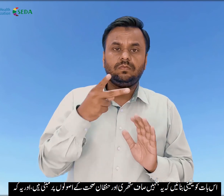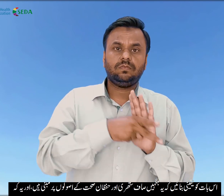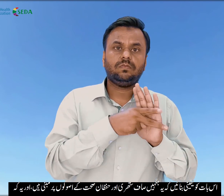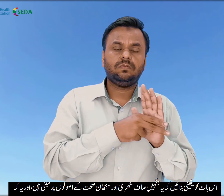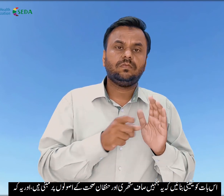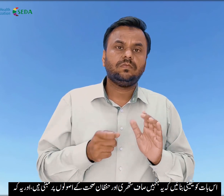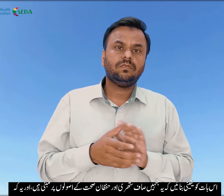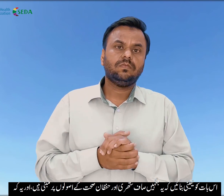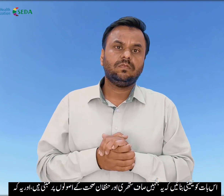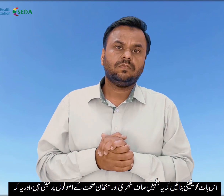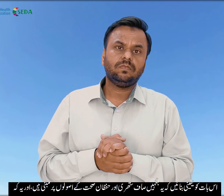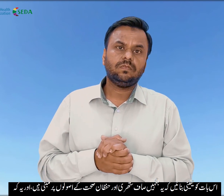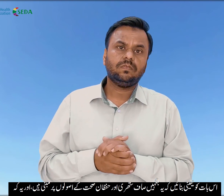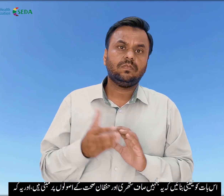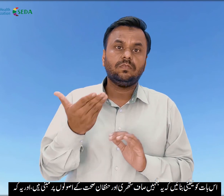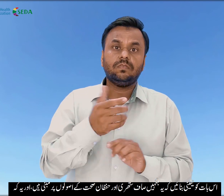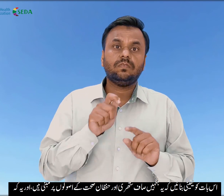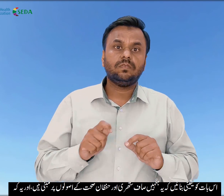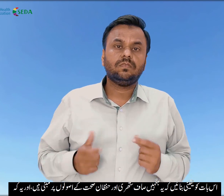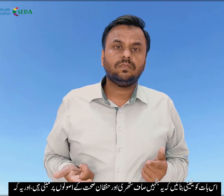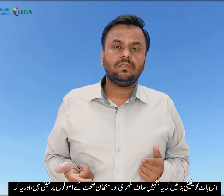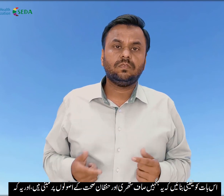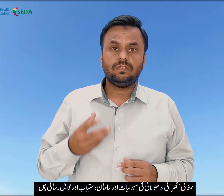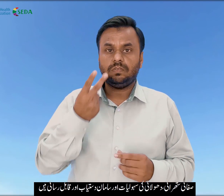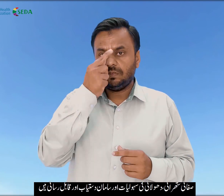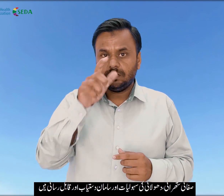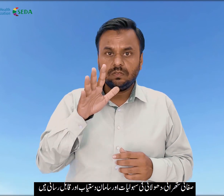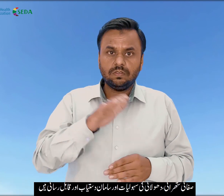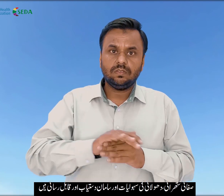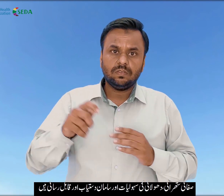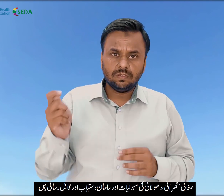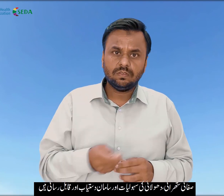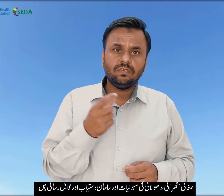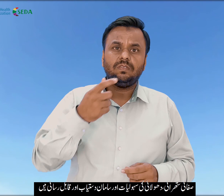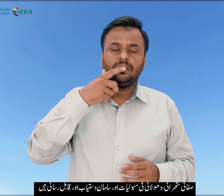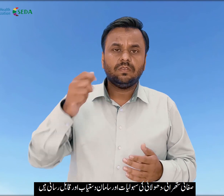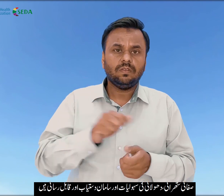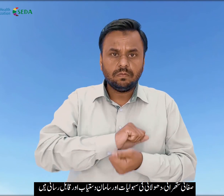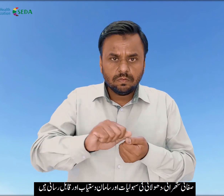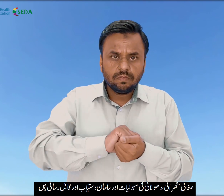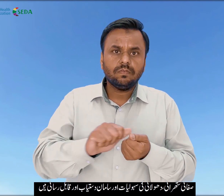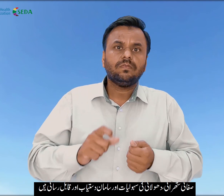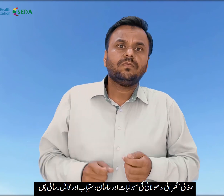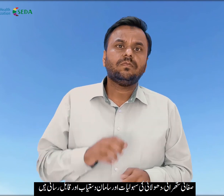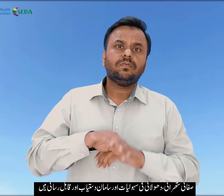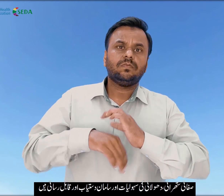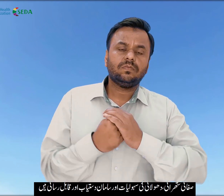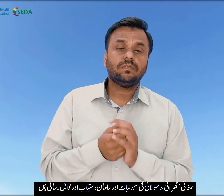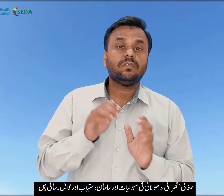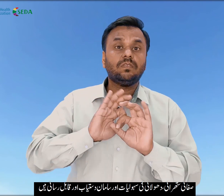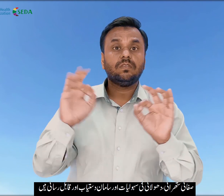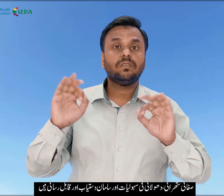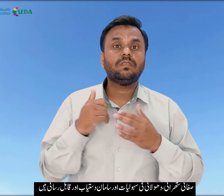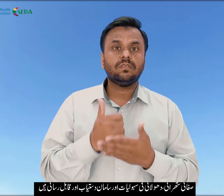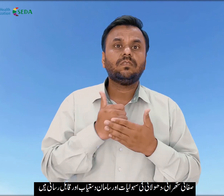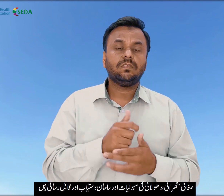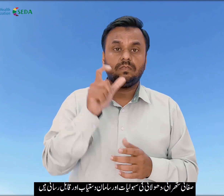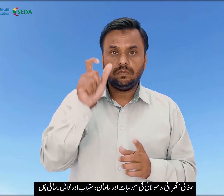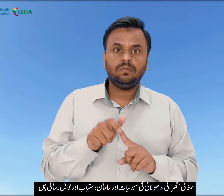پر مبنی ہیں، اور یہ کہ صفائی ستھرائی، دھلائی کی سہولیات اور سامان دستیاب اور